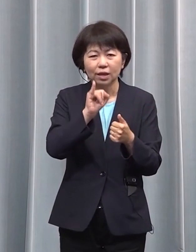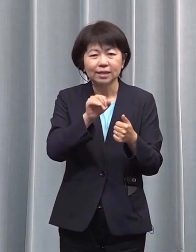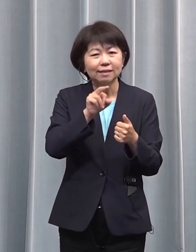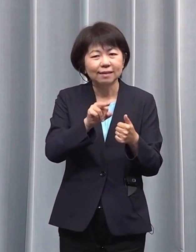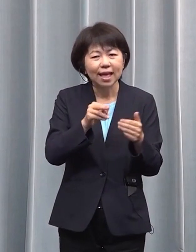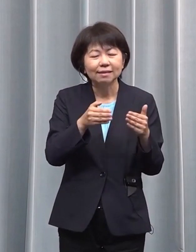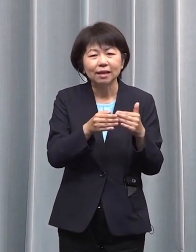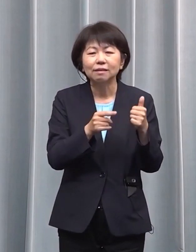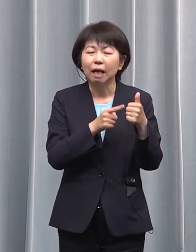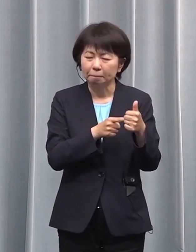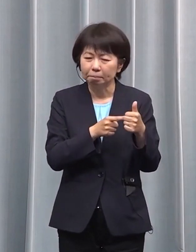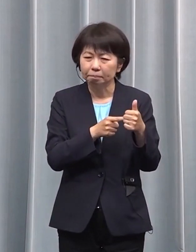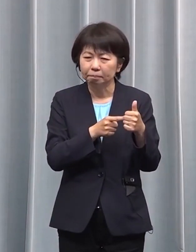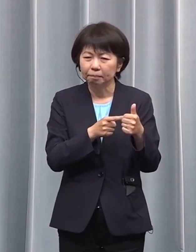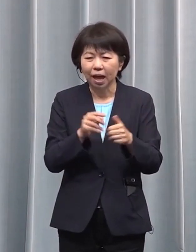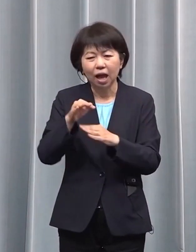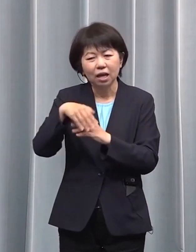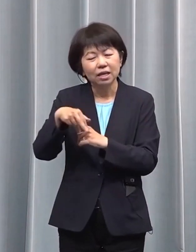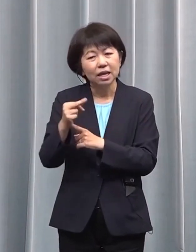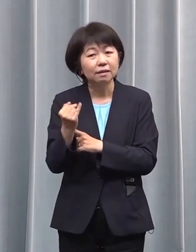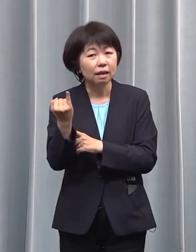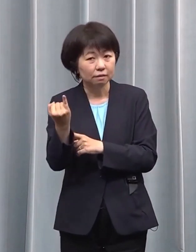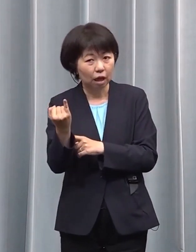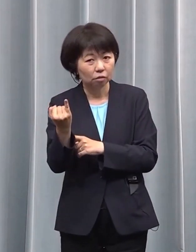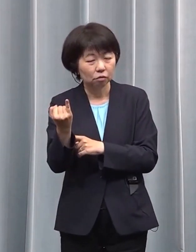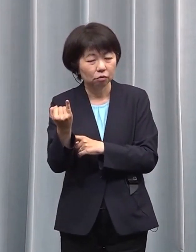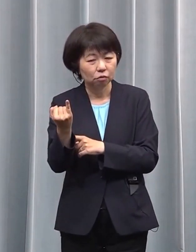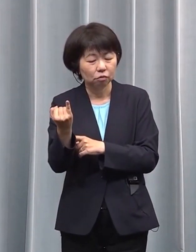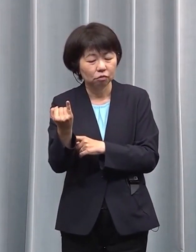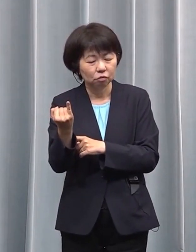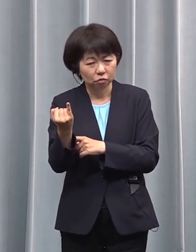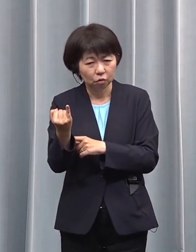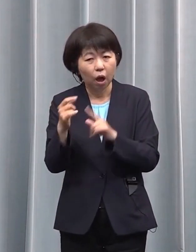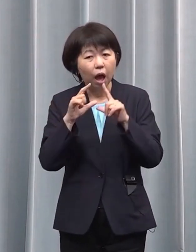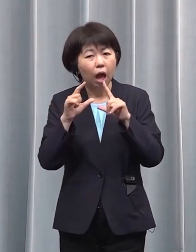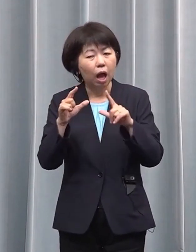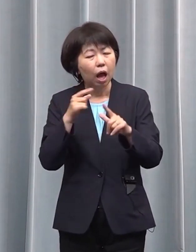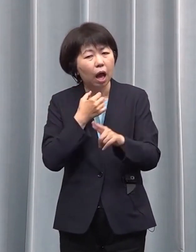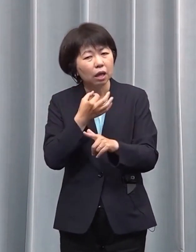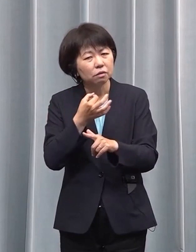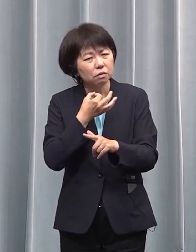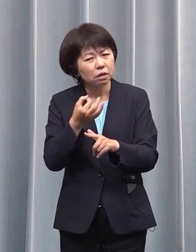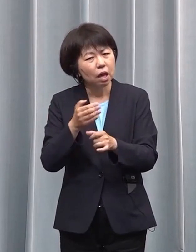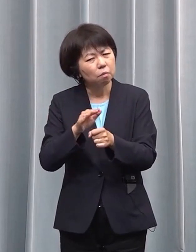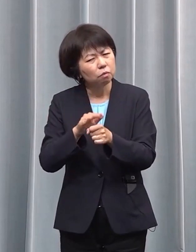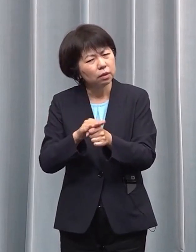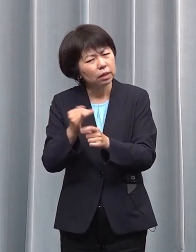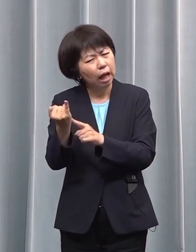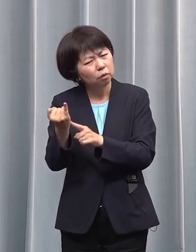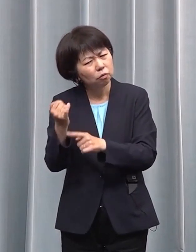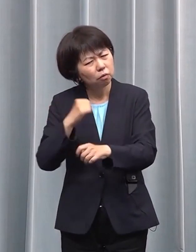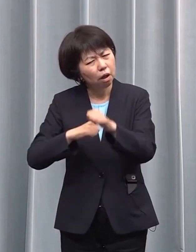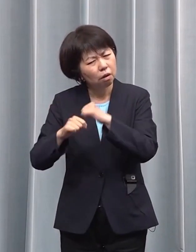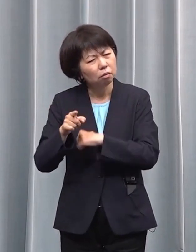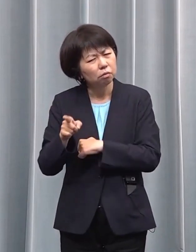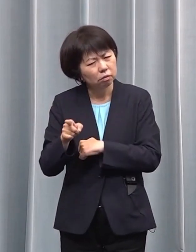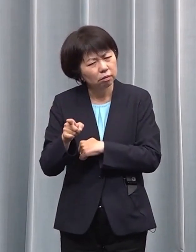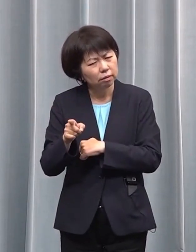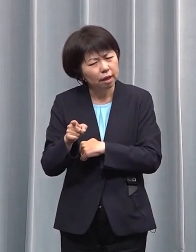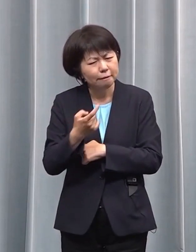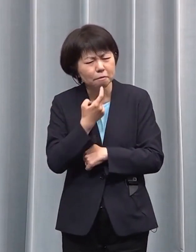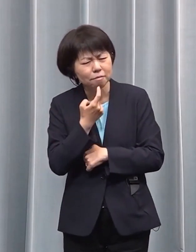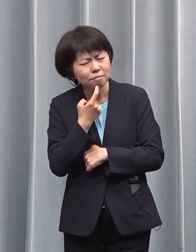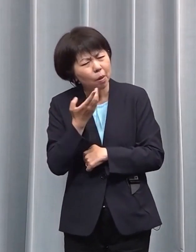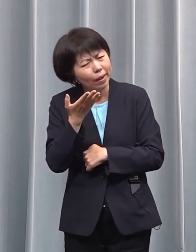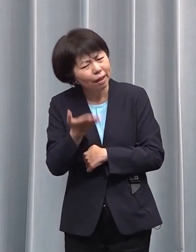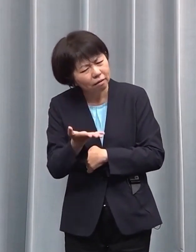瀬さんの、発言も含めて、彼女のやっていること自体代表性に欠けている参考人の発言ではないか、これをベース